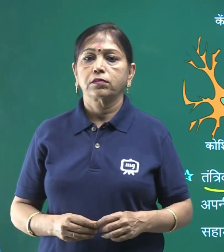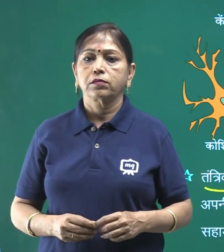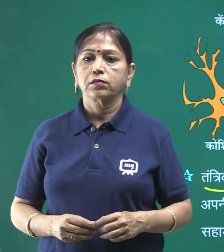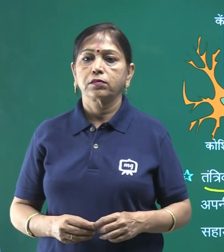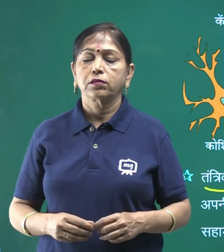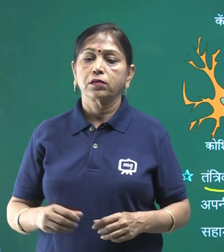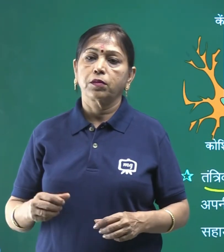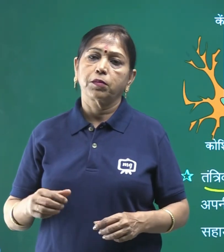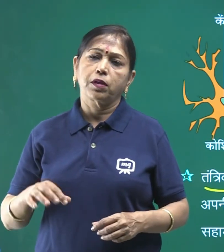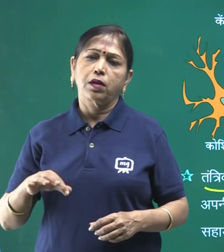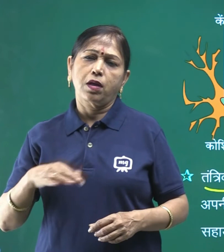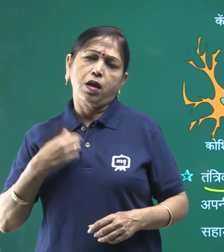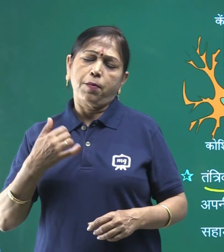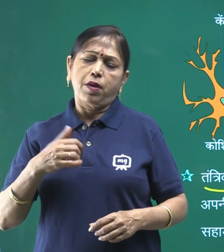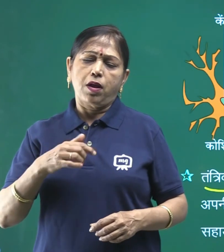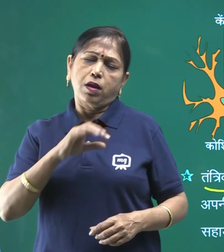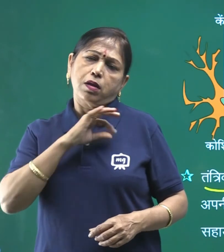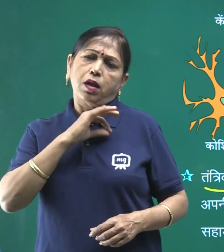इच्छा अनुसार